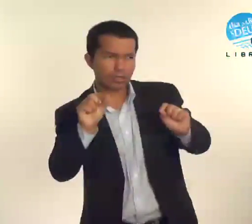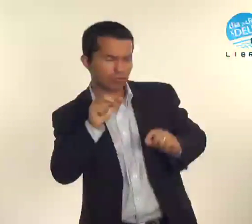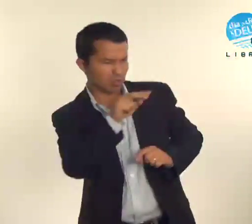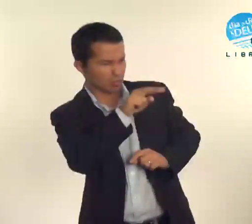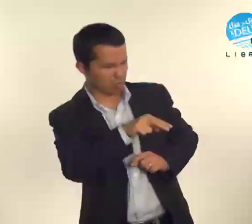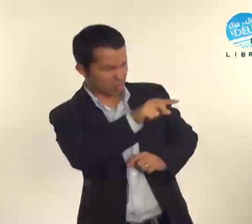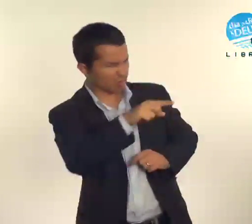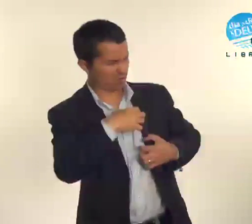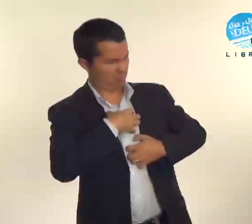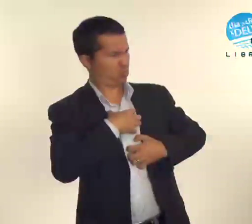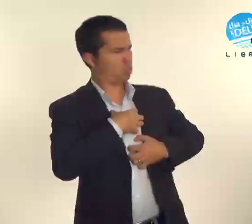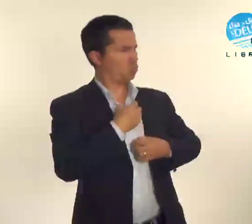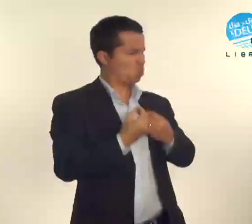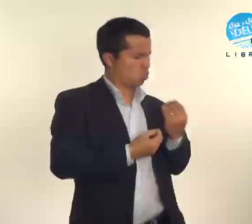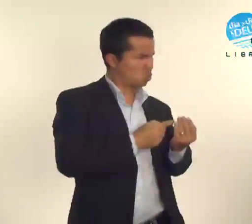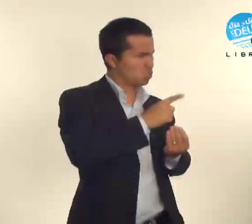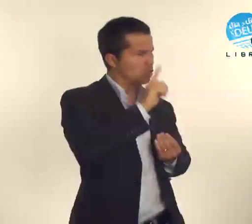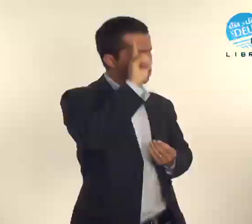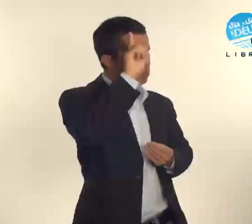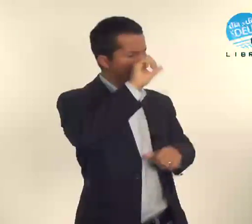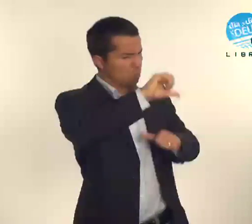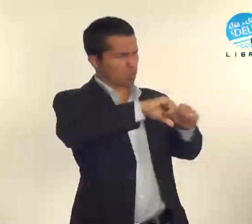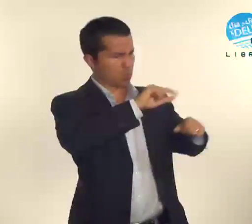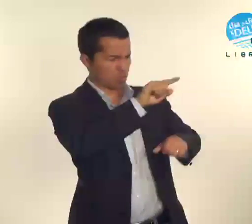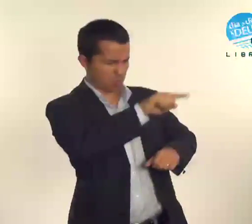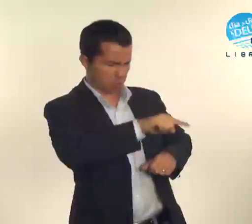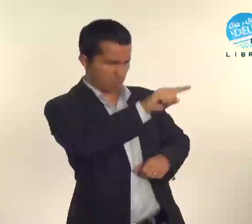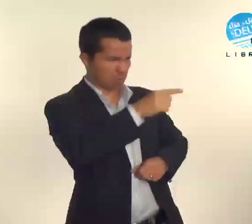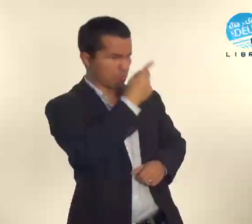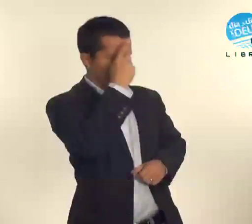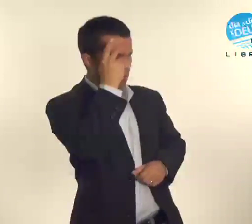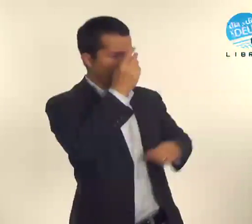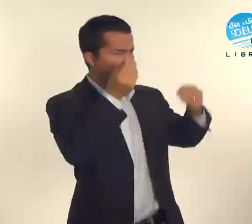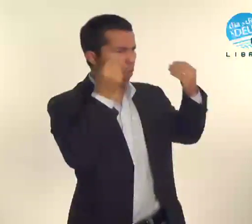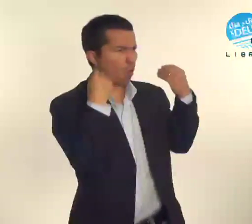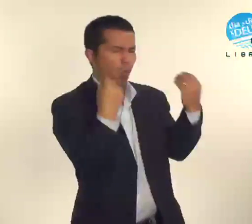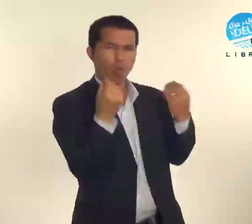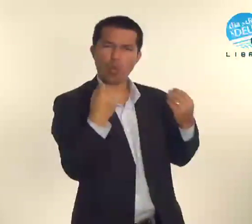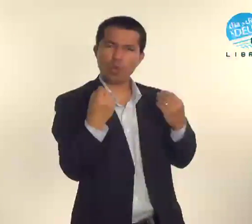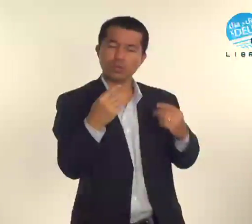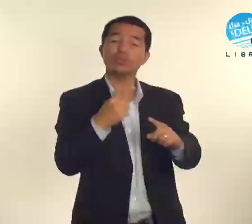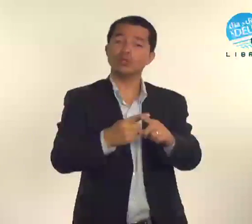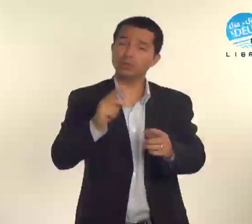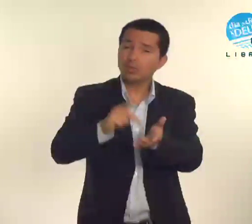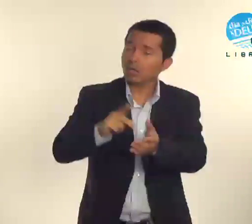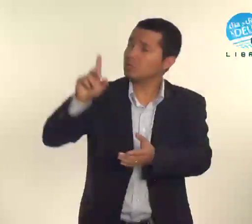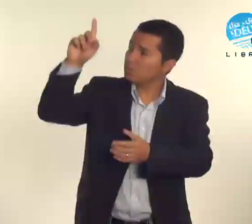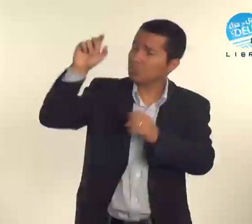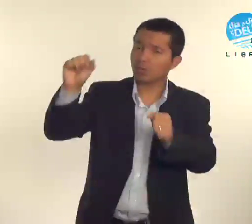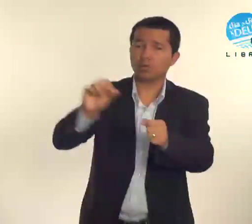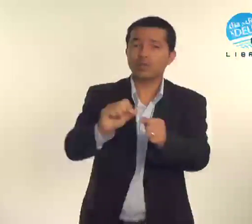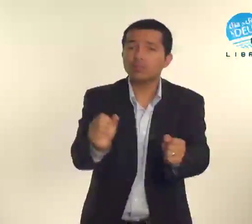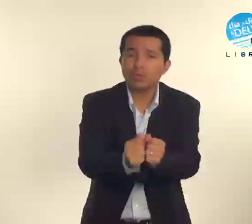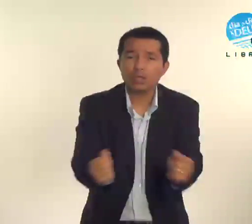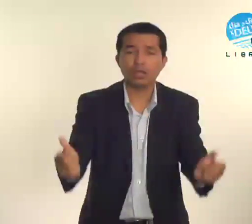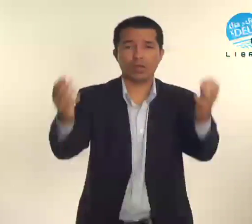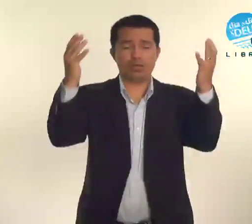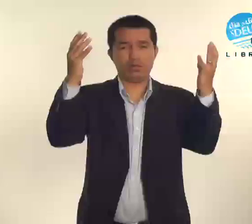nós somos, ele diz assim, só Deus podia fazer um negócio desse com essa gente. E às vezes quando a gente ouve um testemunho aqui,